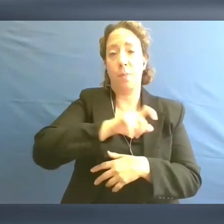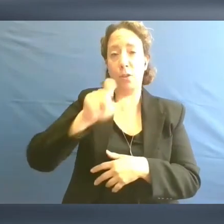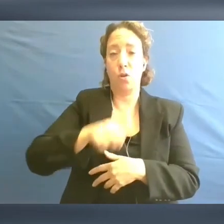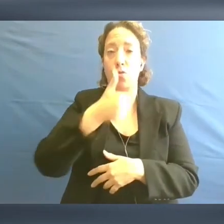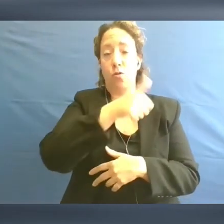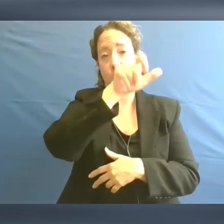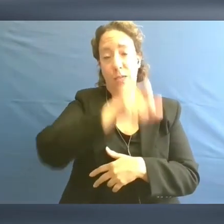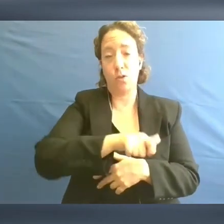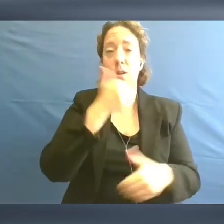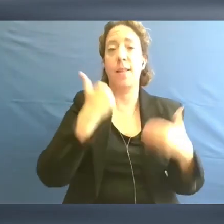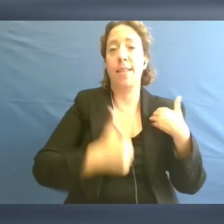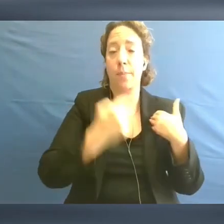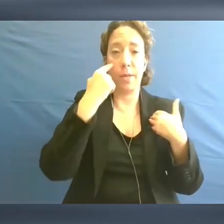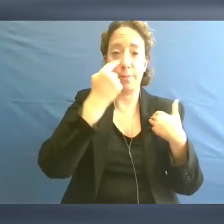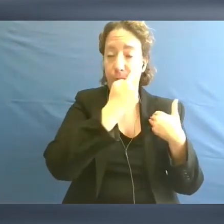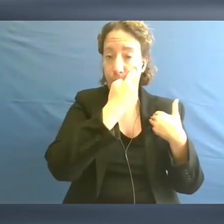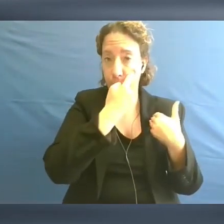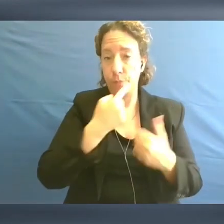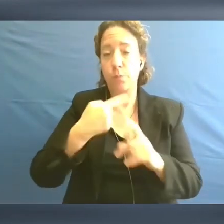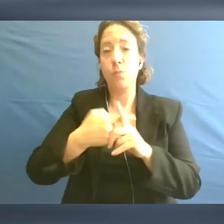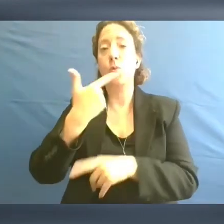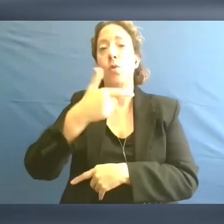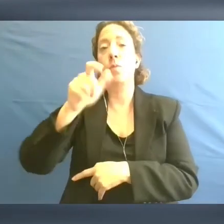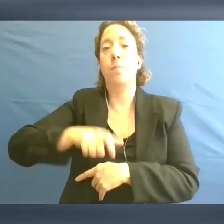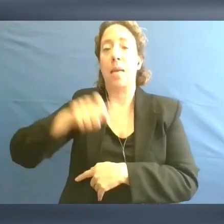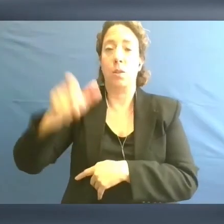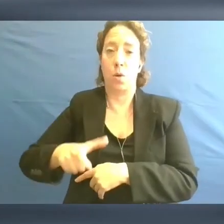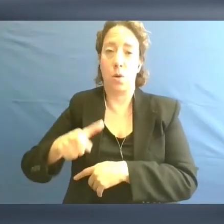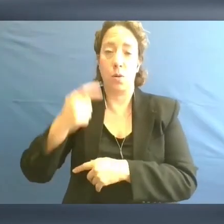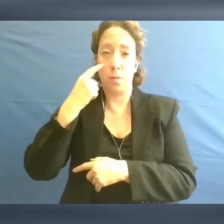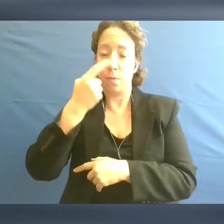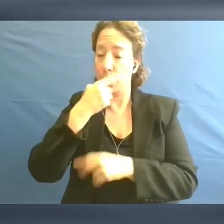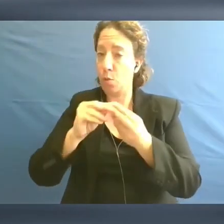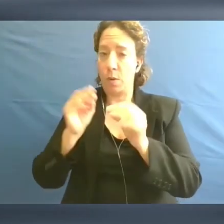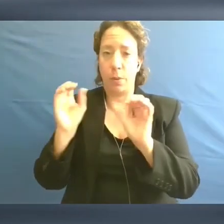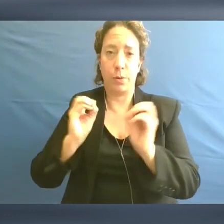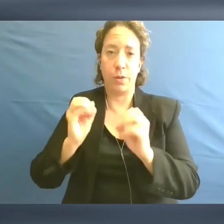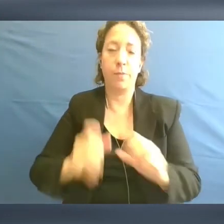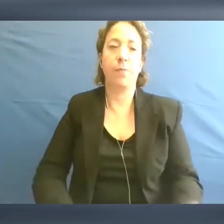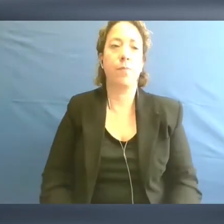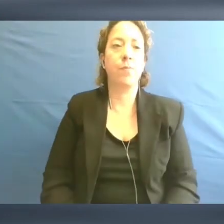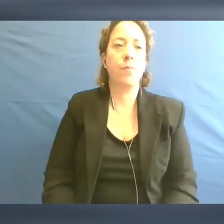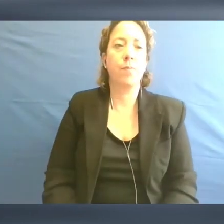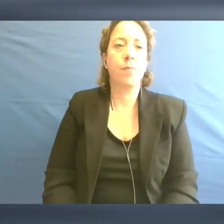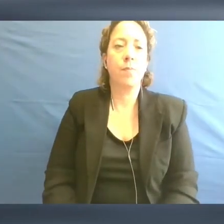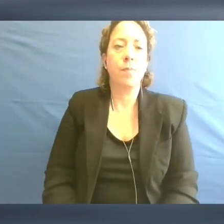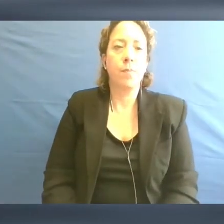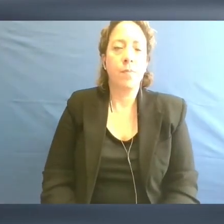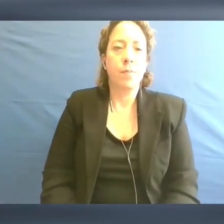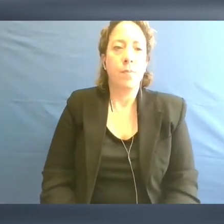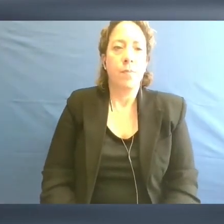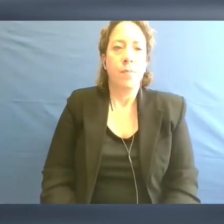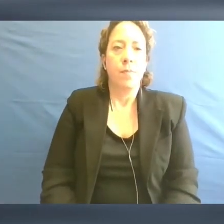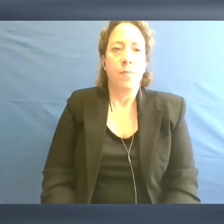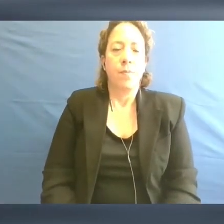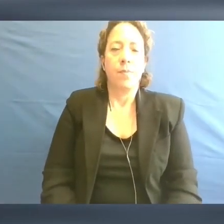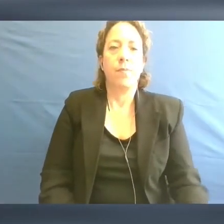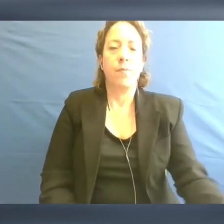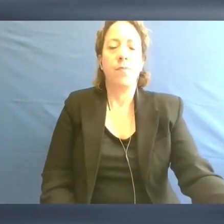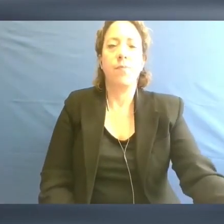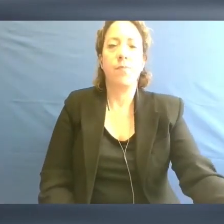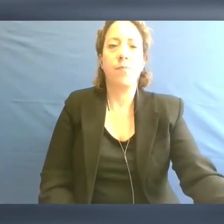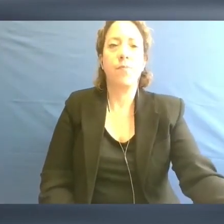la vue et 2 personnes qui ne le sommes pas. J'aimerais revenir